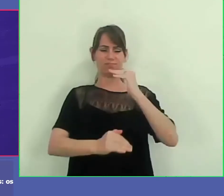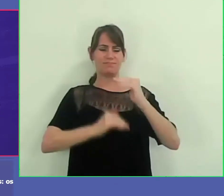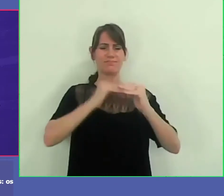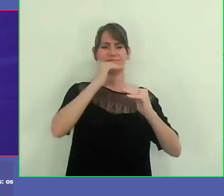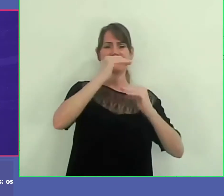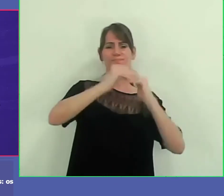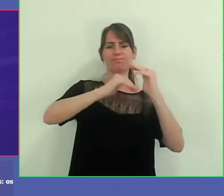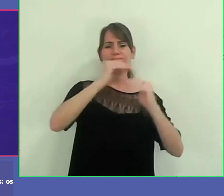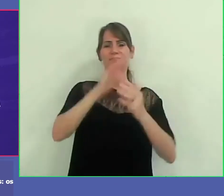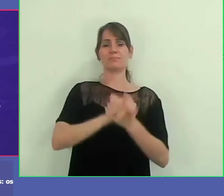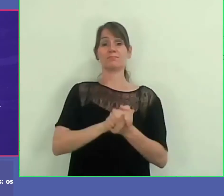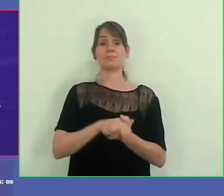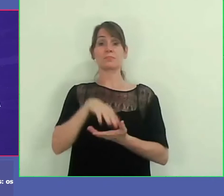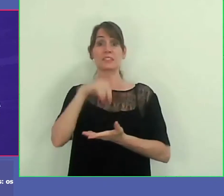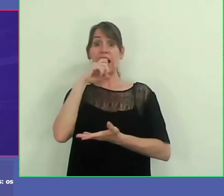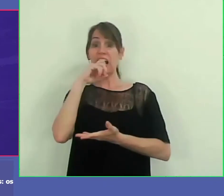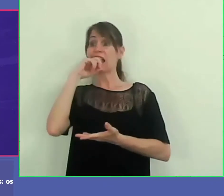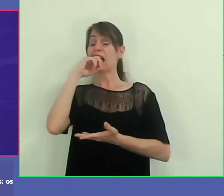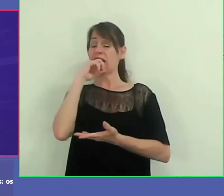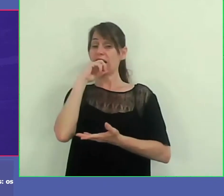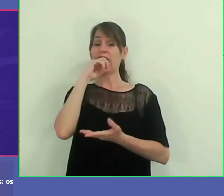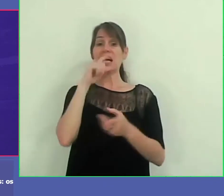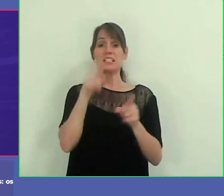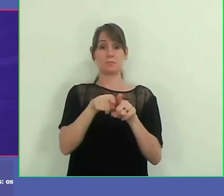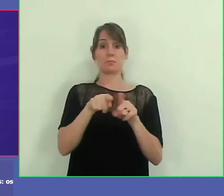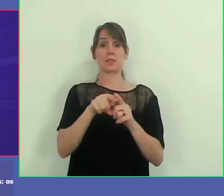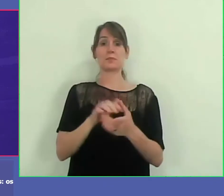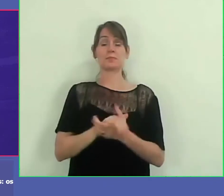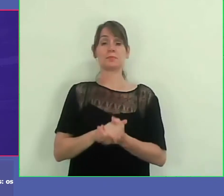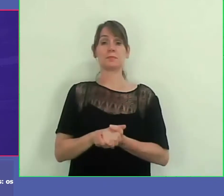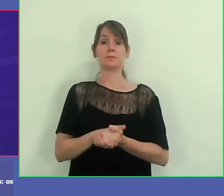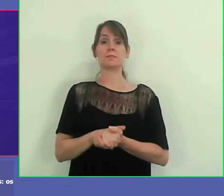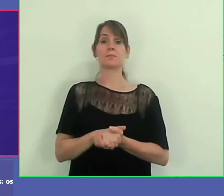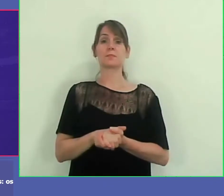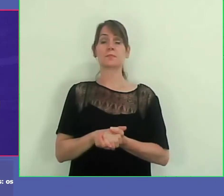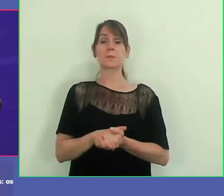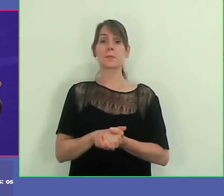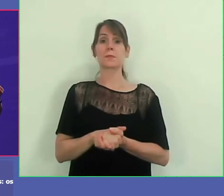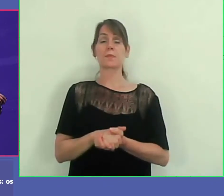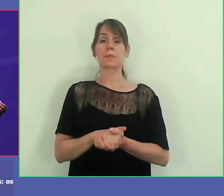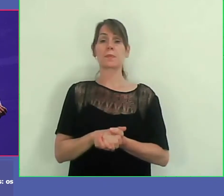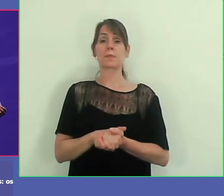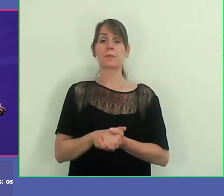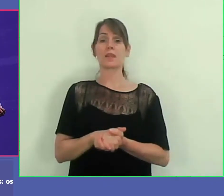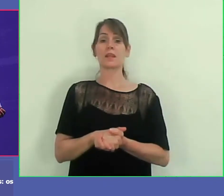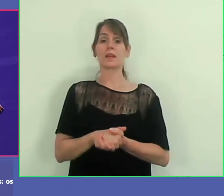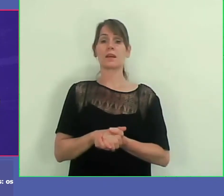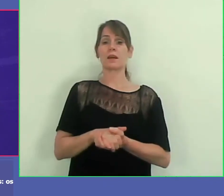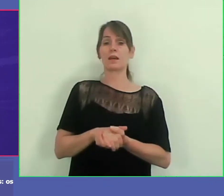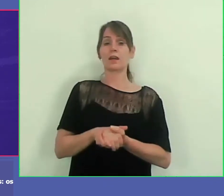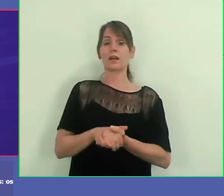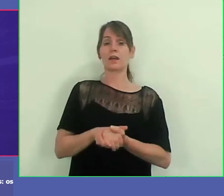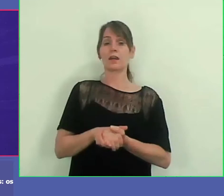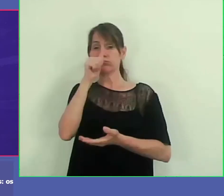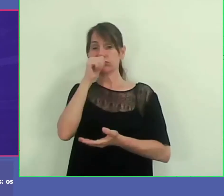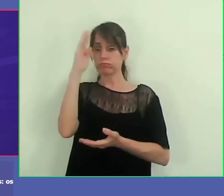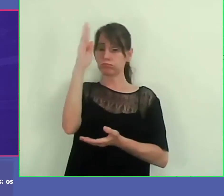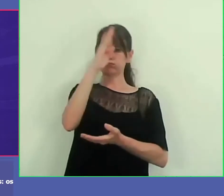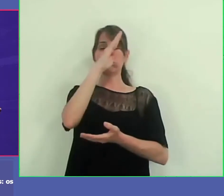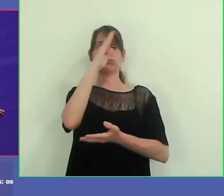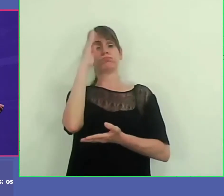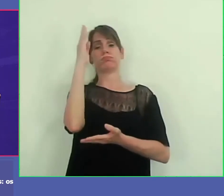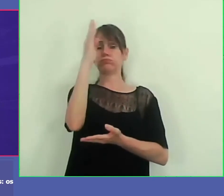inveja. Depois vem uma outra categoria: embriaguez, orgias